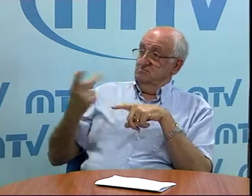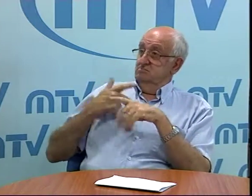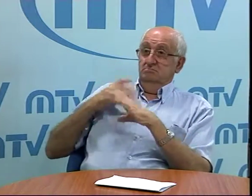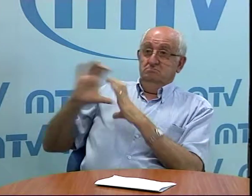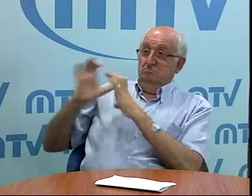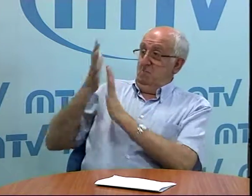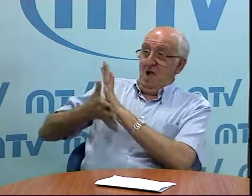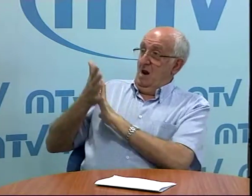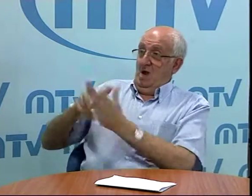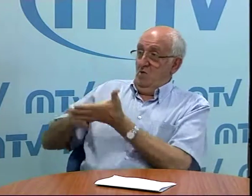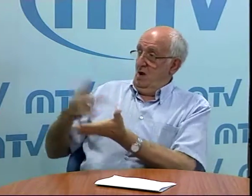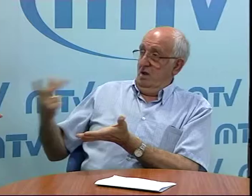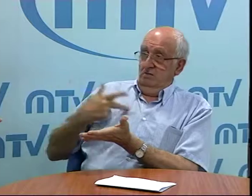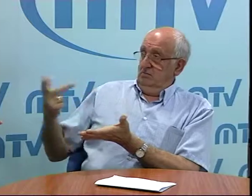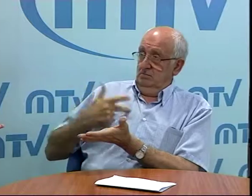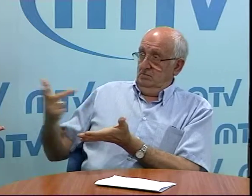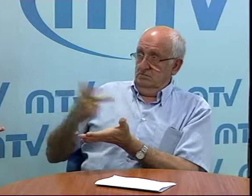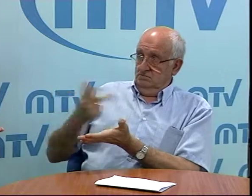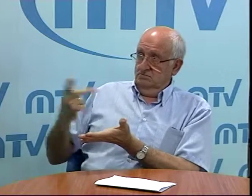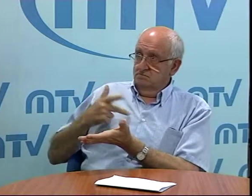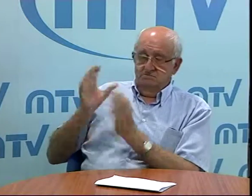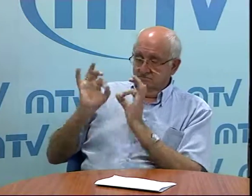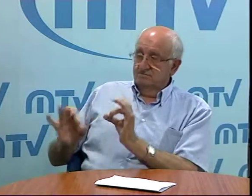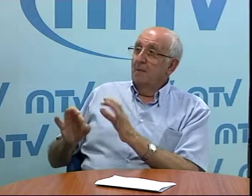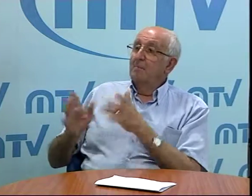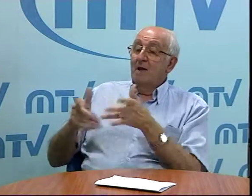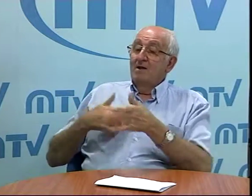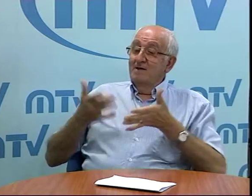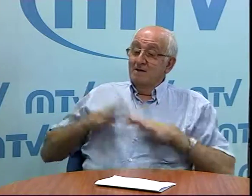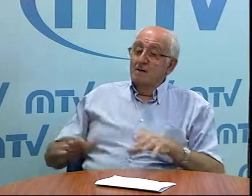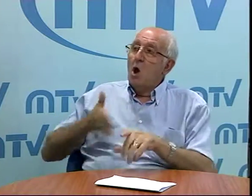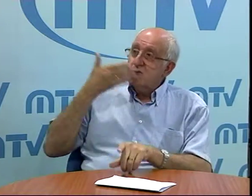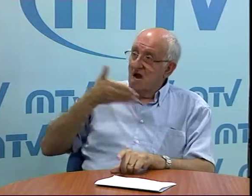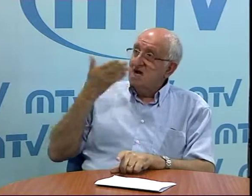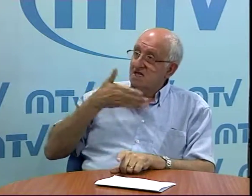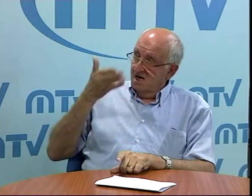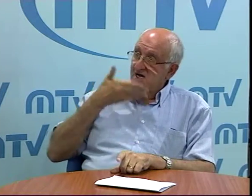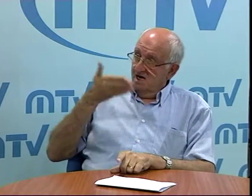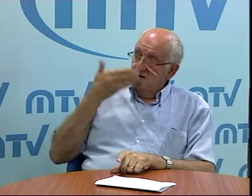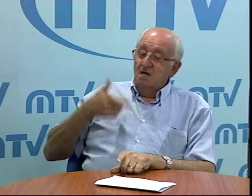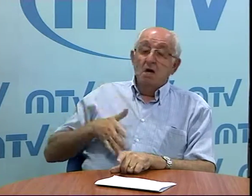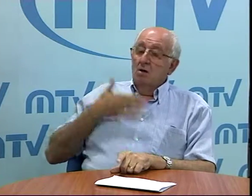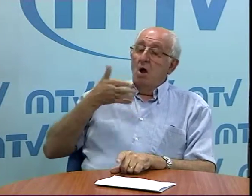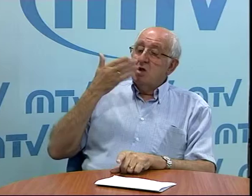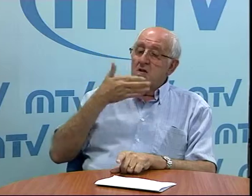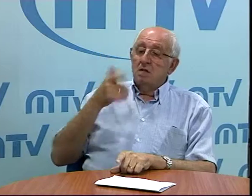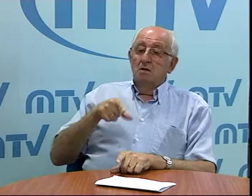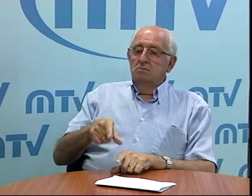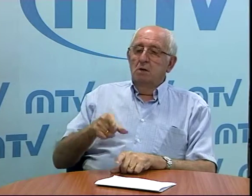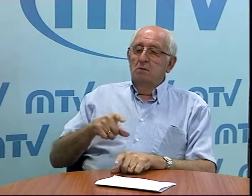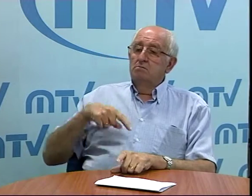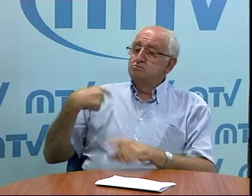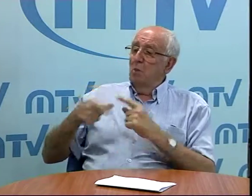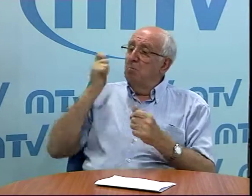Mi mujer es sorda igual que yo, con lo cual nos comunicamos muy bien porque utiliza la misma lengua de signos que